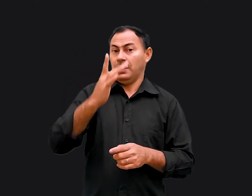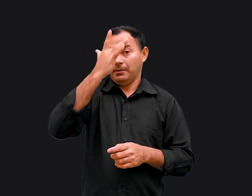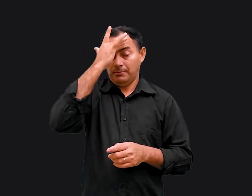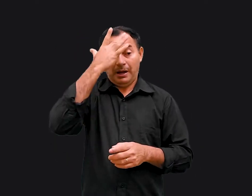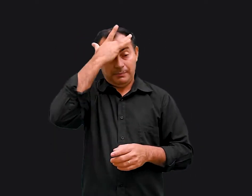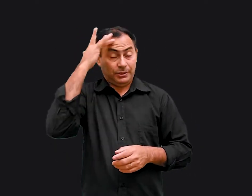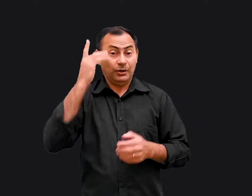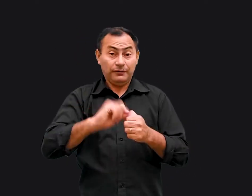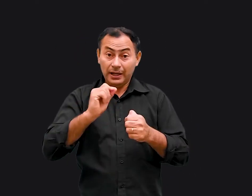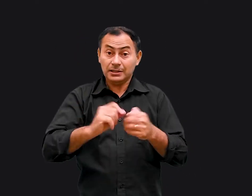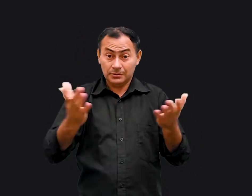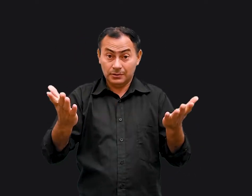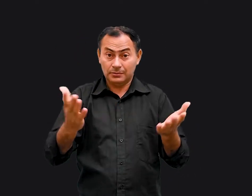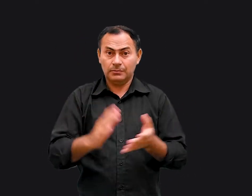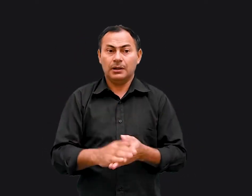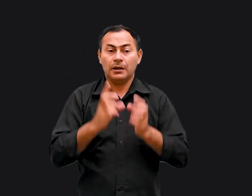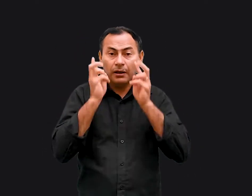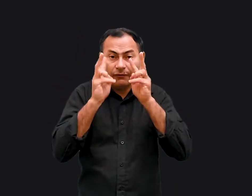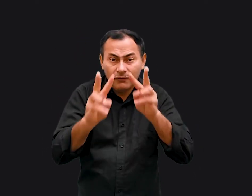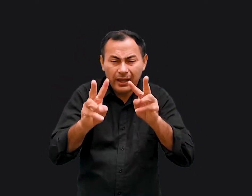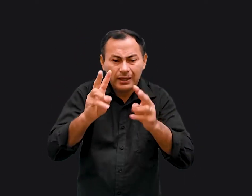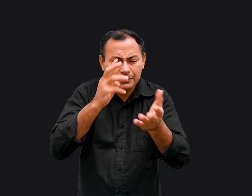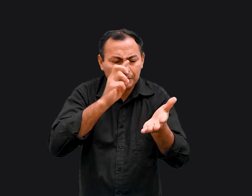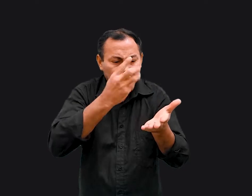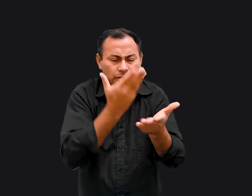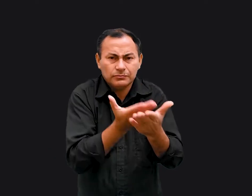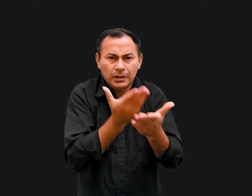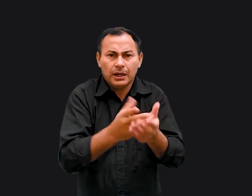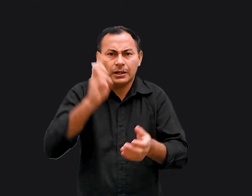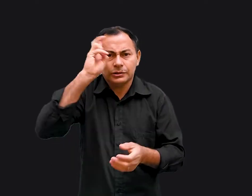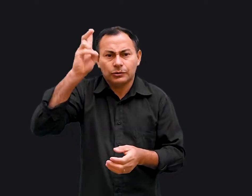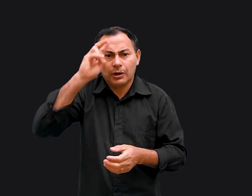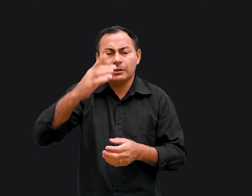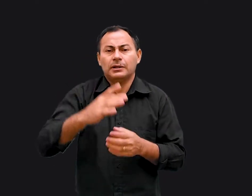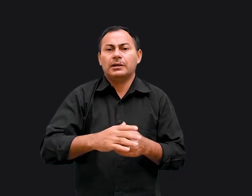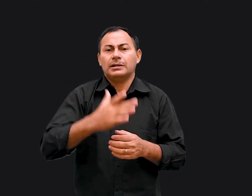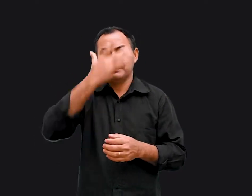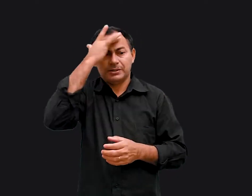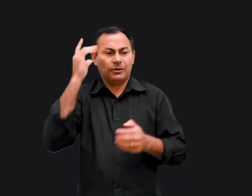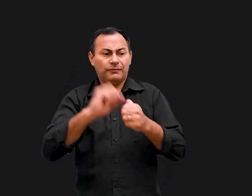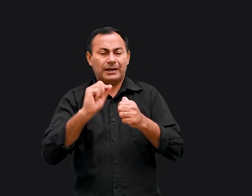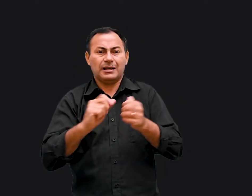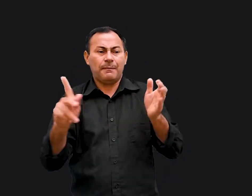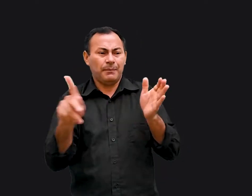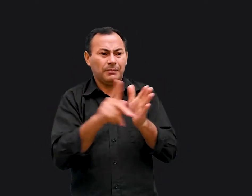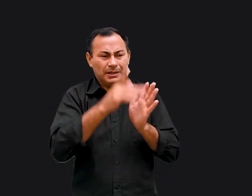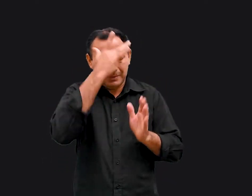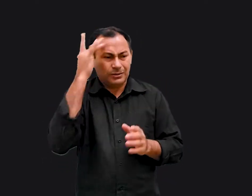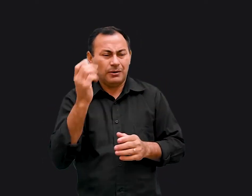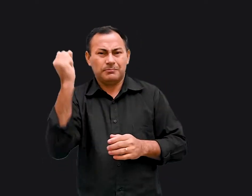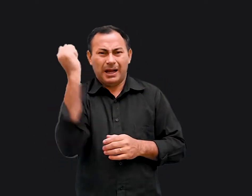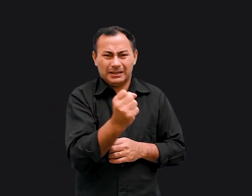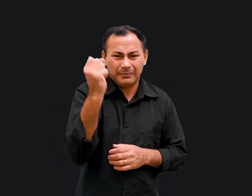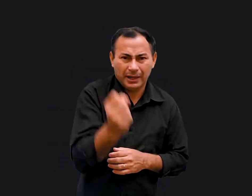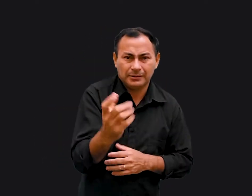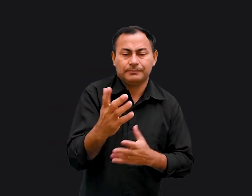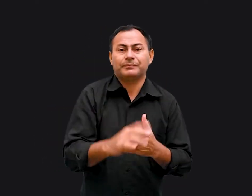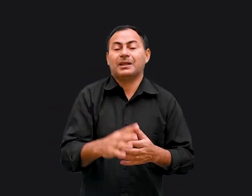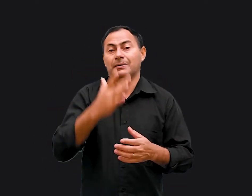isso. Se verificarmos a história do que o homem tem feito com o próprio homem, chegaremos à conclusão de que o homem tem a capacidade